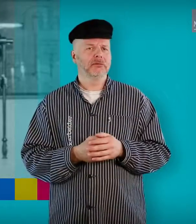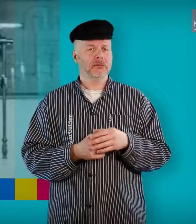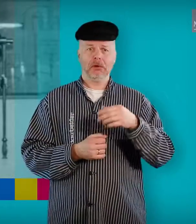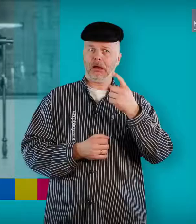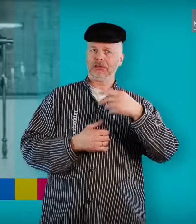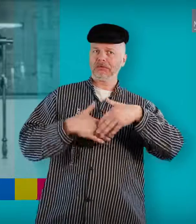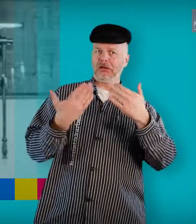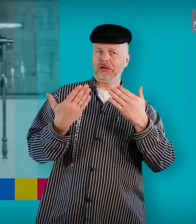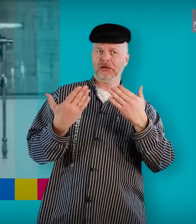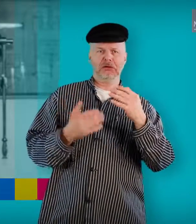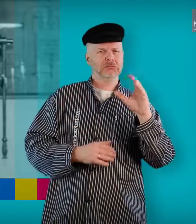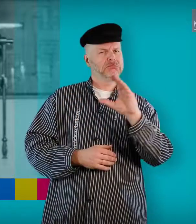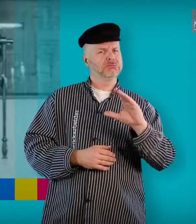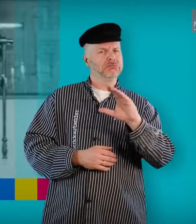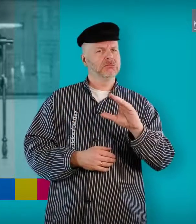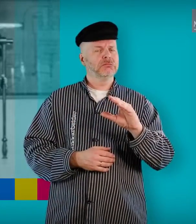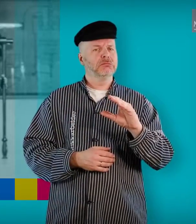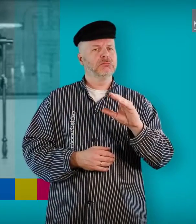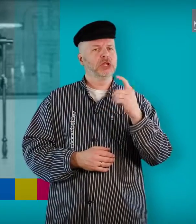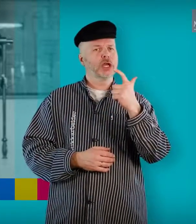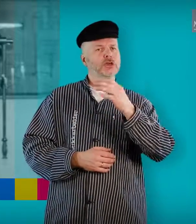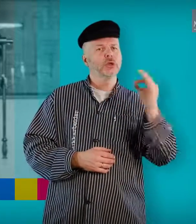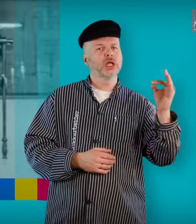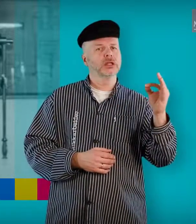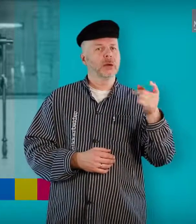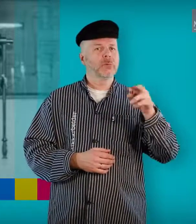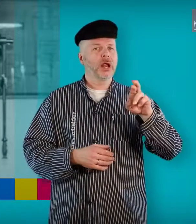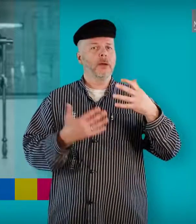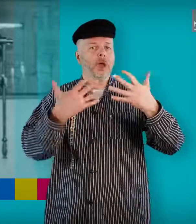På en dag kunne man lukke ca. 7000 bokser per maskin.